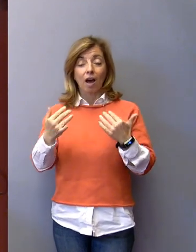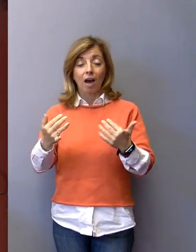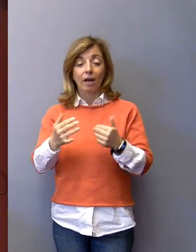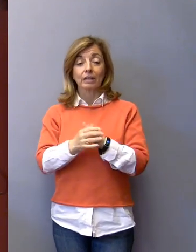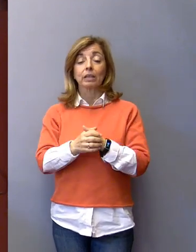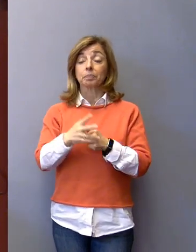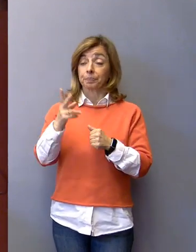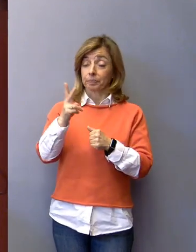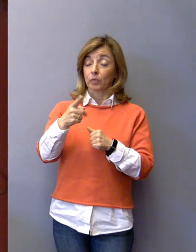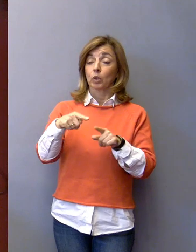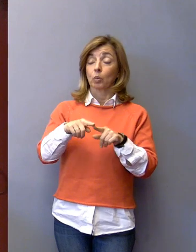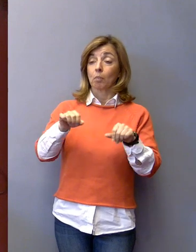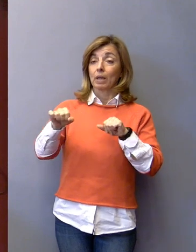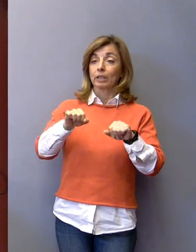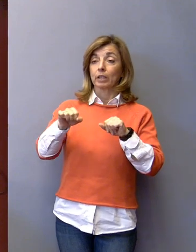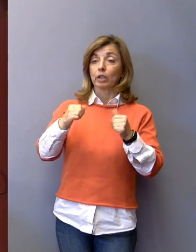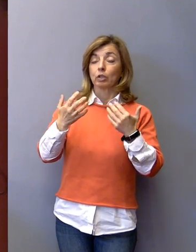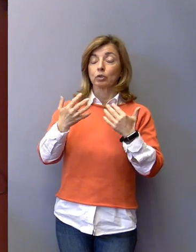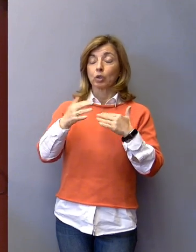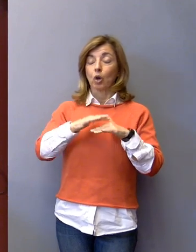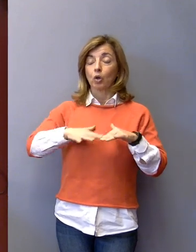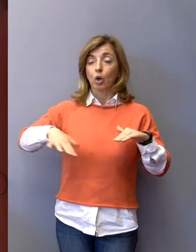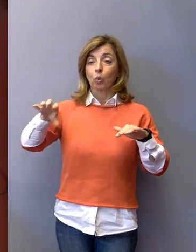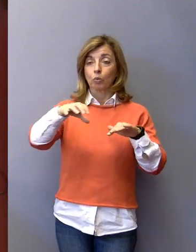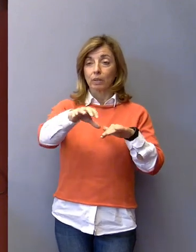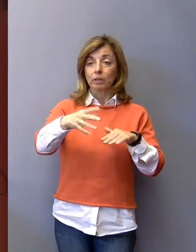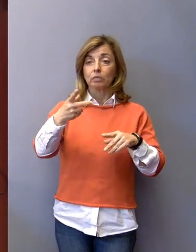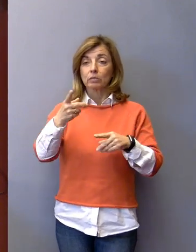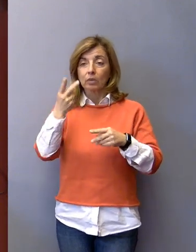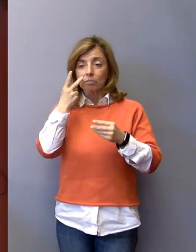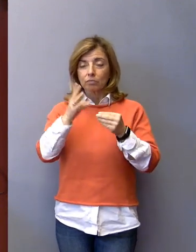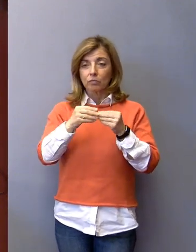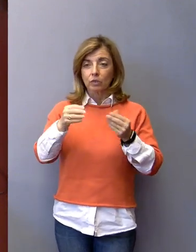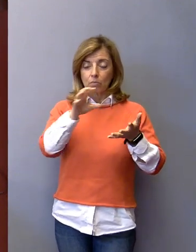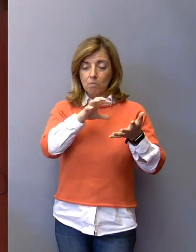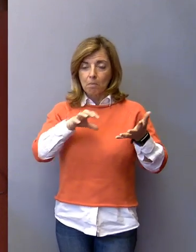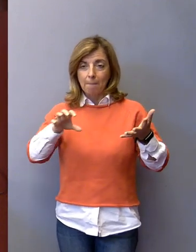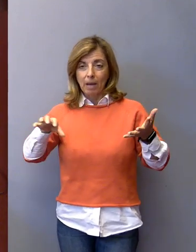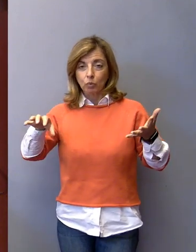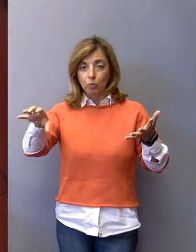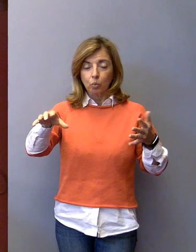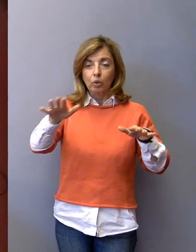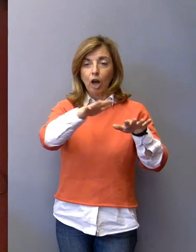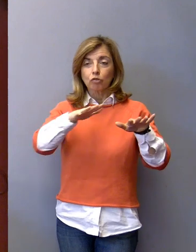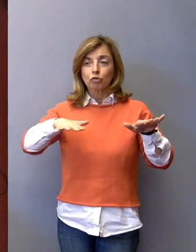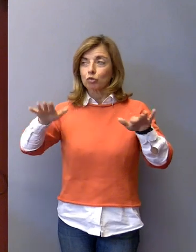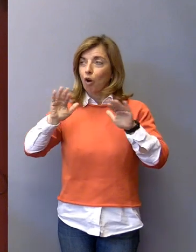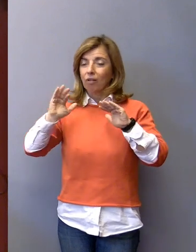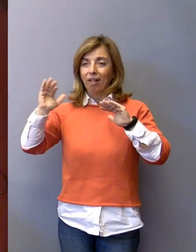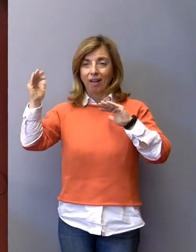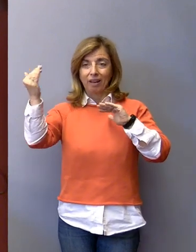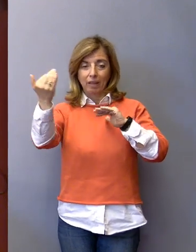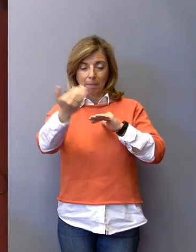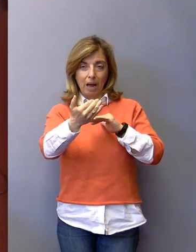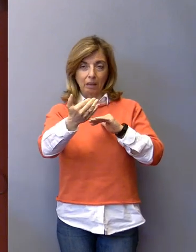direzione urbanistica anche ad una mappatura delle zone climatiche e stiamo andando avanti in questa direzione di